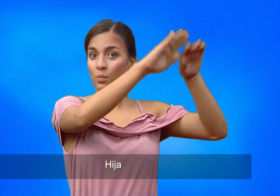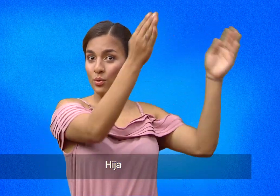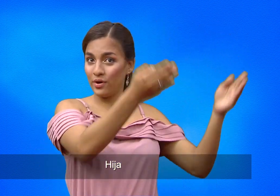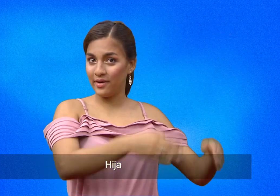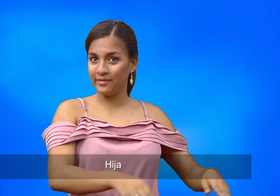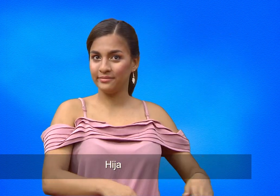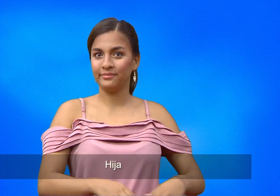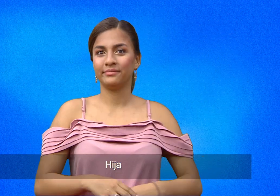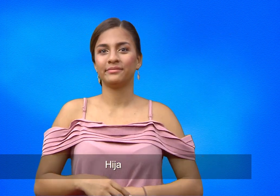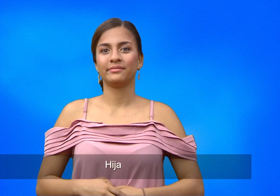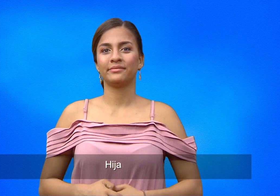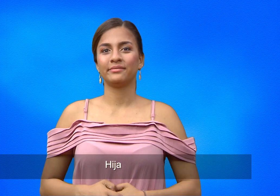hija